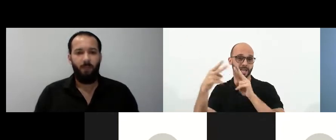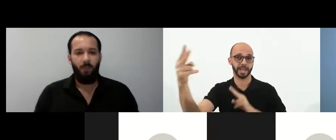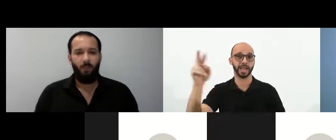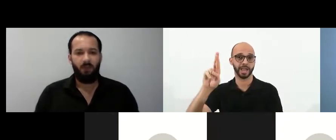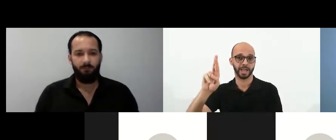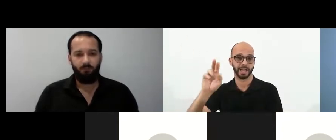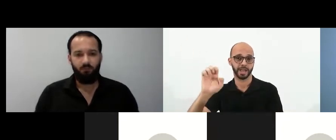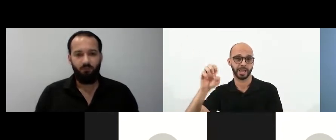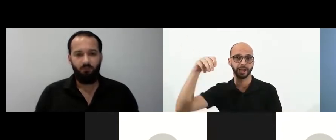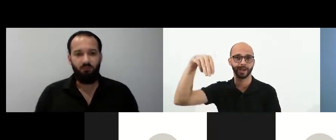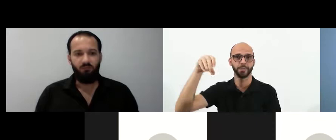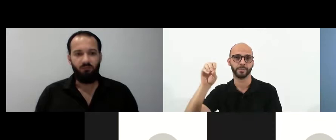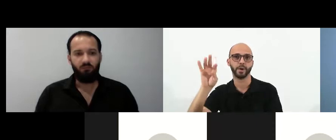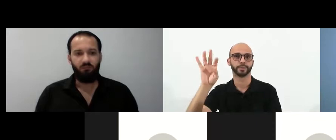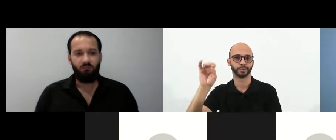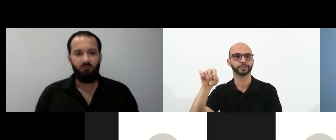remoto,